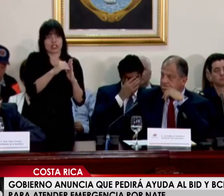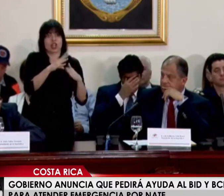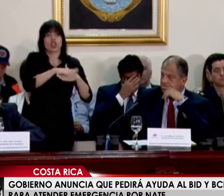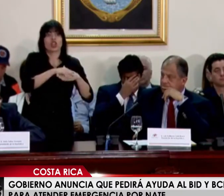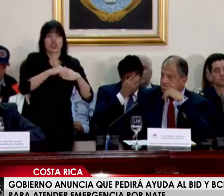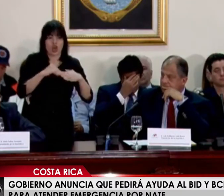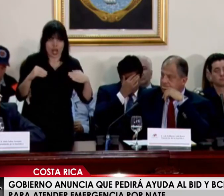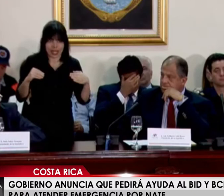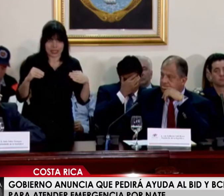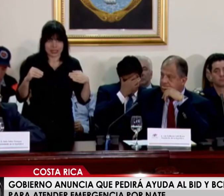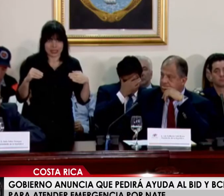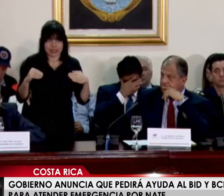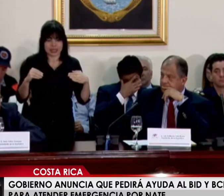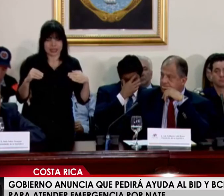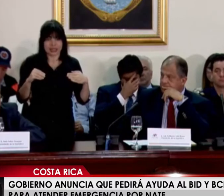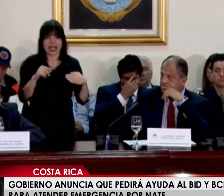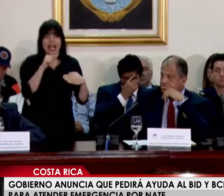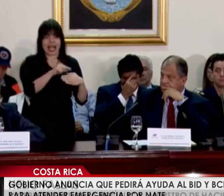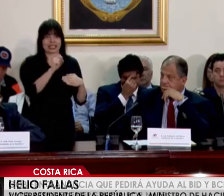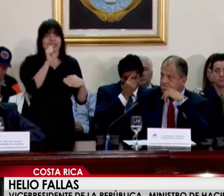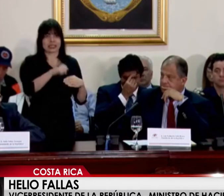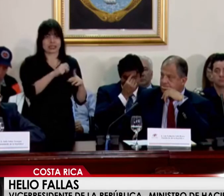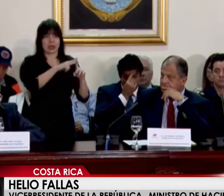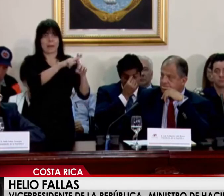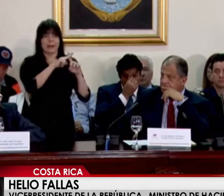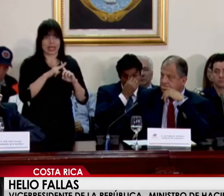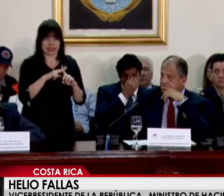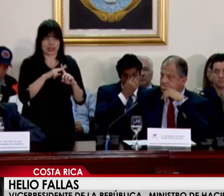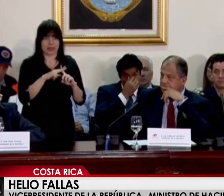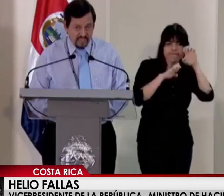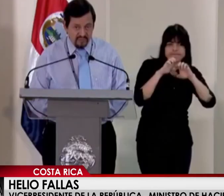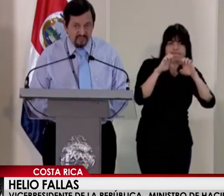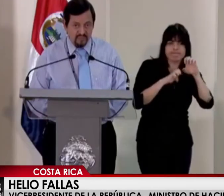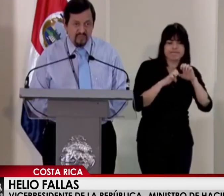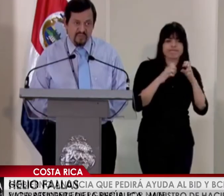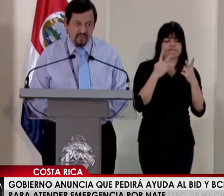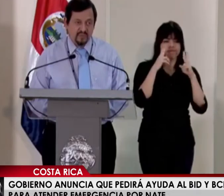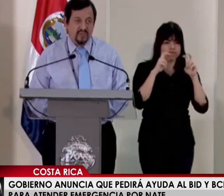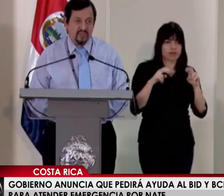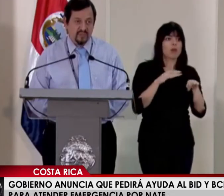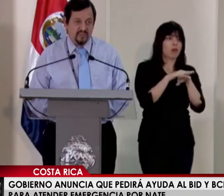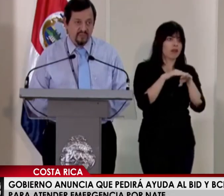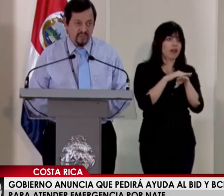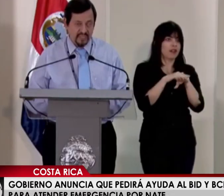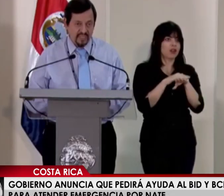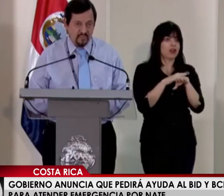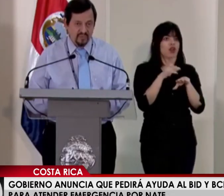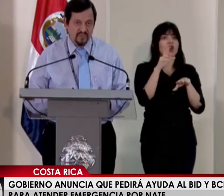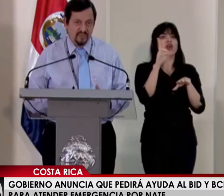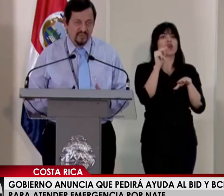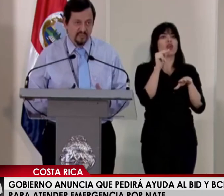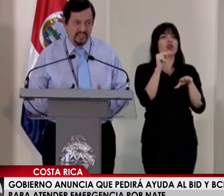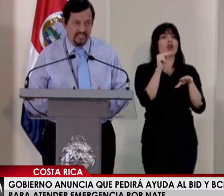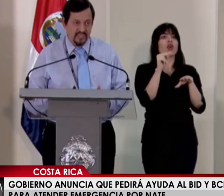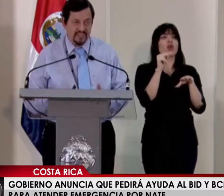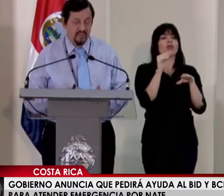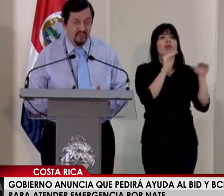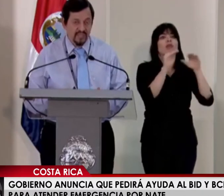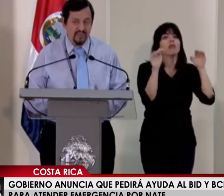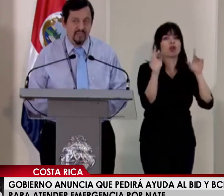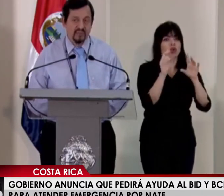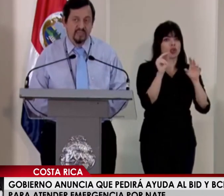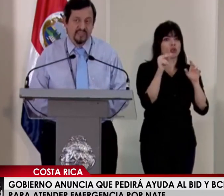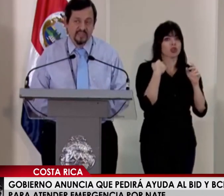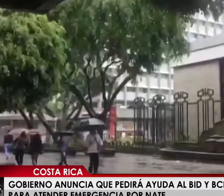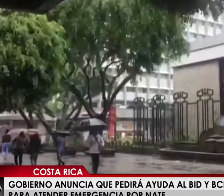$30 millones. Ese sí es un préstamo, pero es de trámite muy rápido. Mientras que el director del Instituto Meteorológico Nacional, Juan Carlos